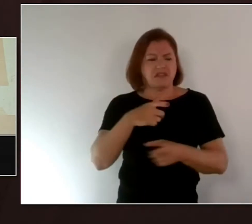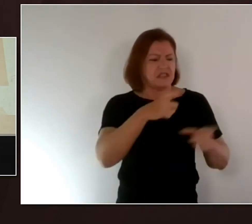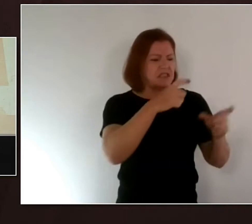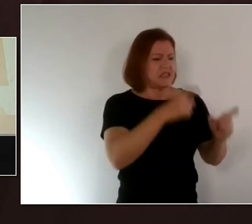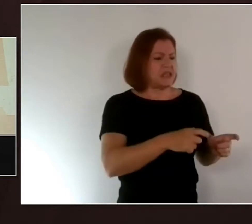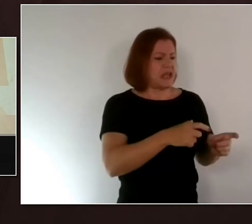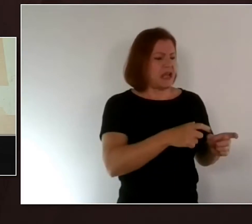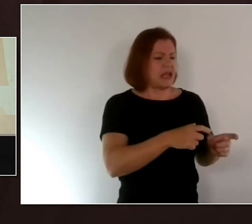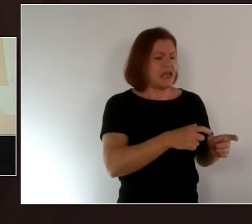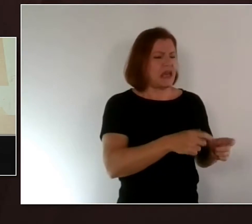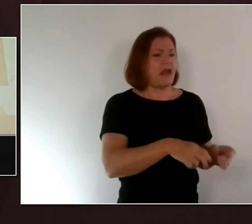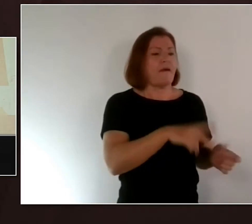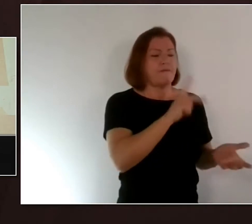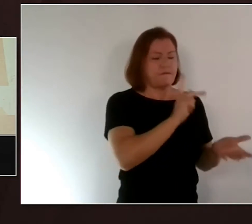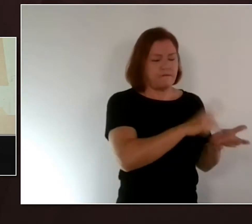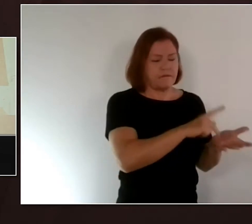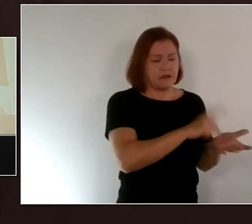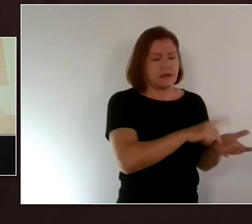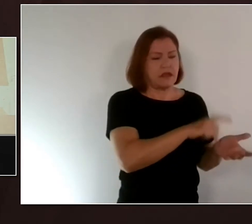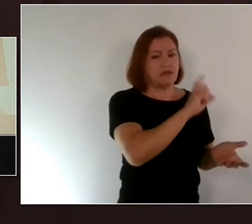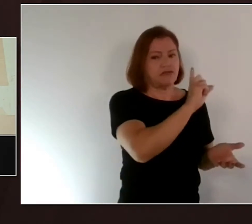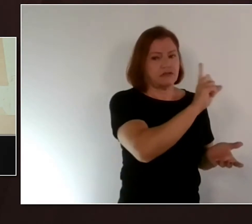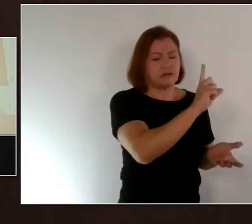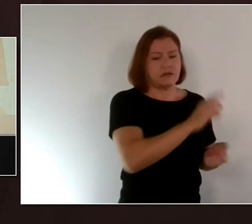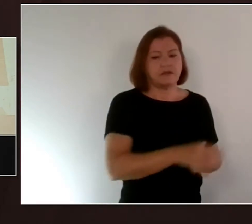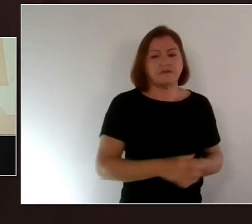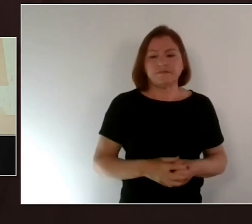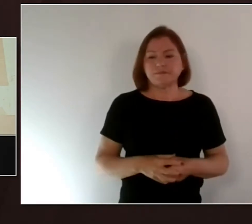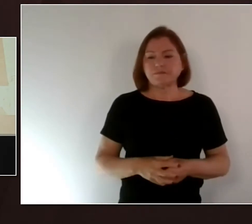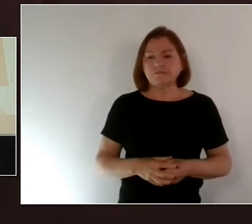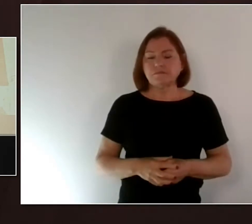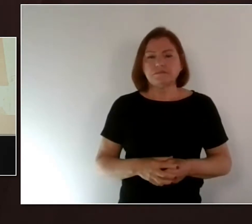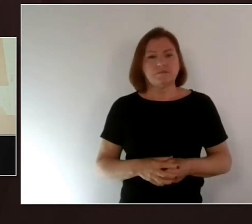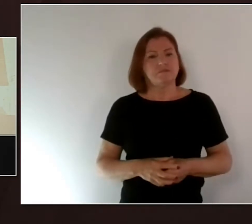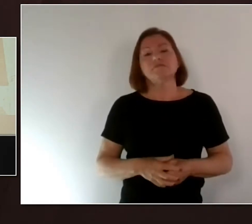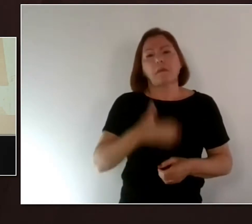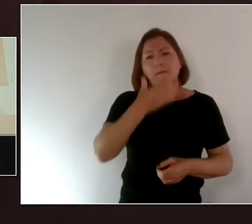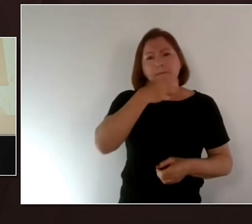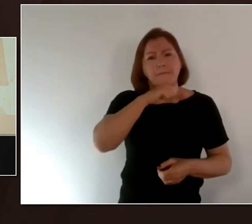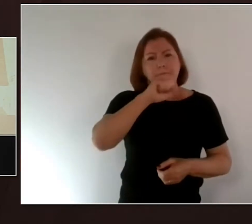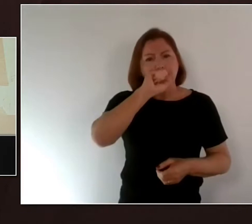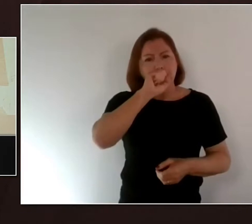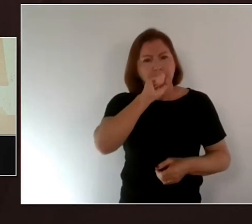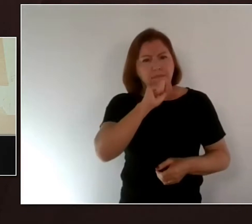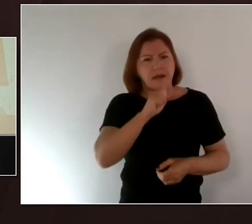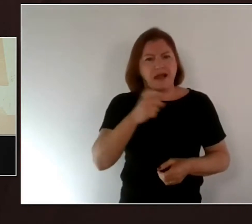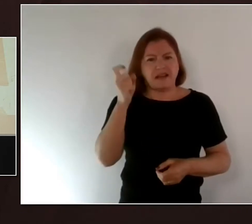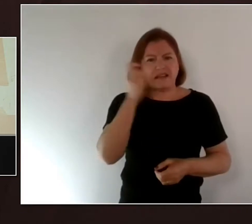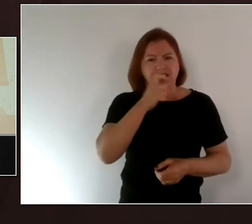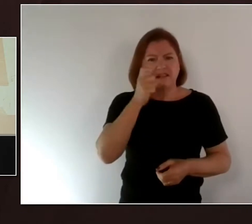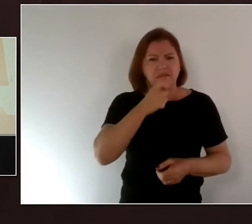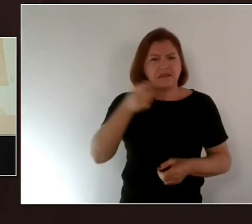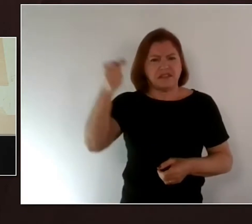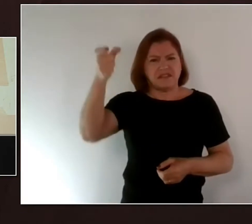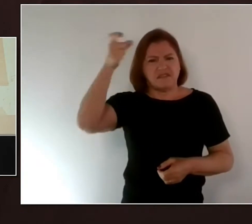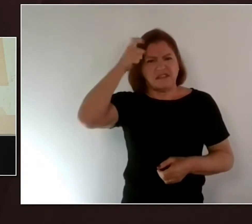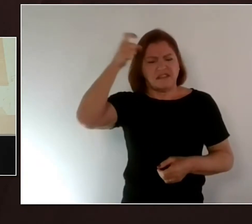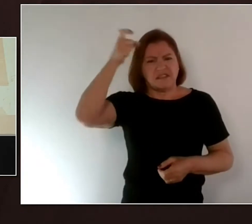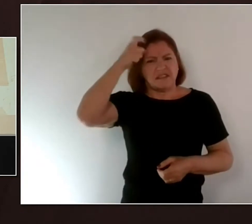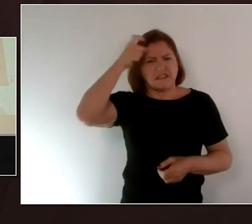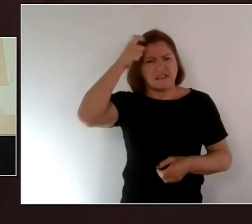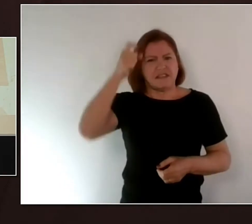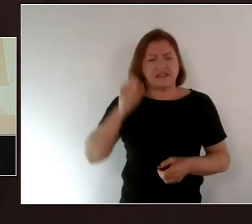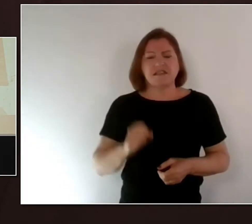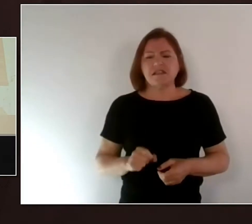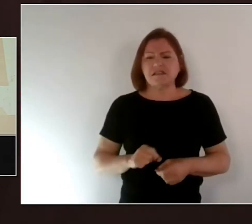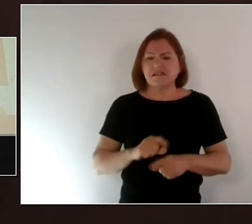da mentira, ele é mentiroso. E pior do que isso, ele é o sedutor. Ontem eu li